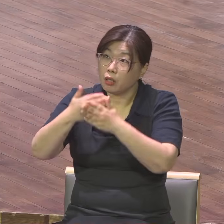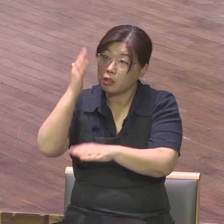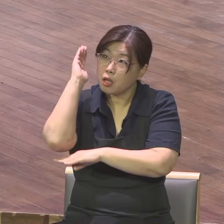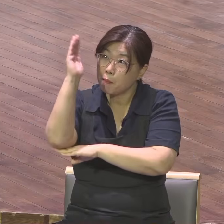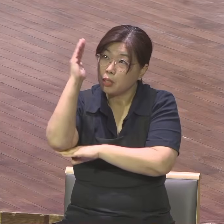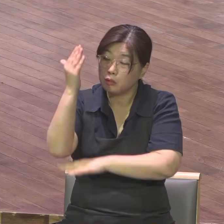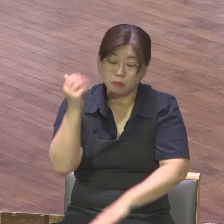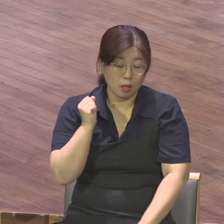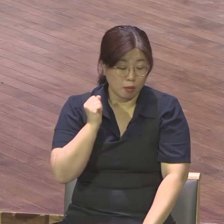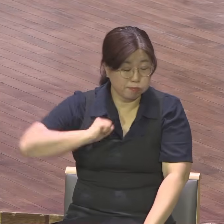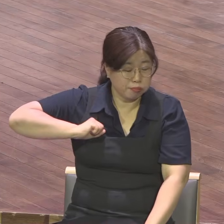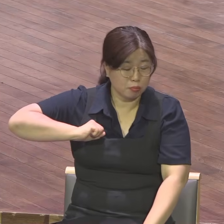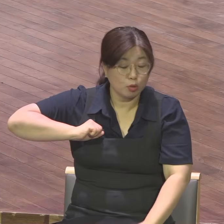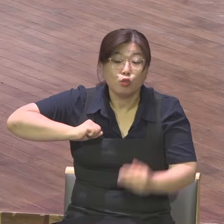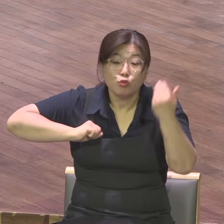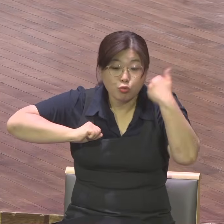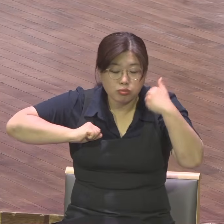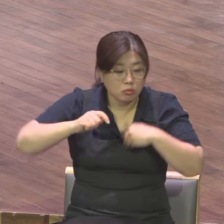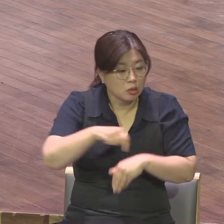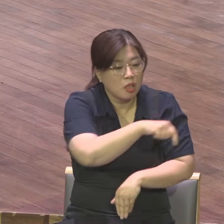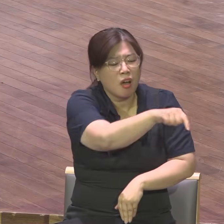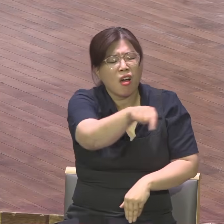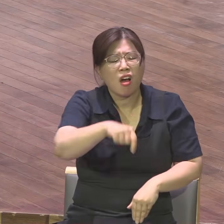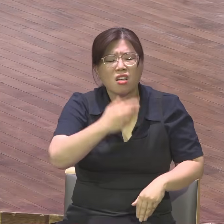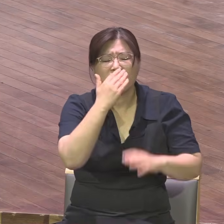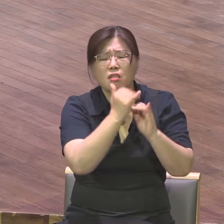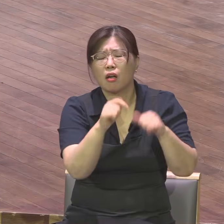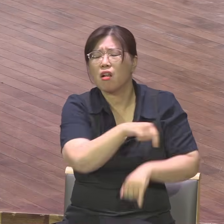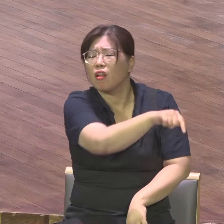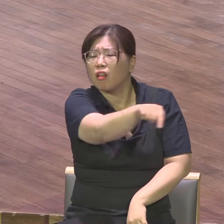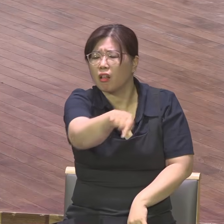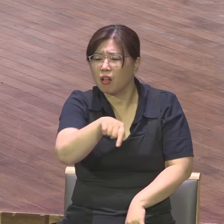마치 자신의 범죄인 것처럼 고백을 하고 있어요.